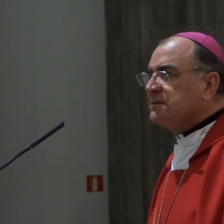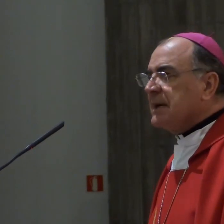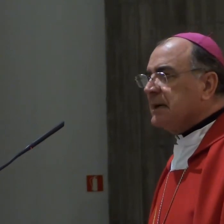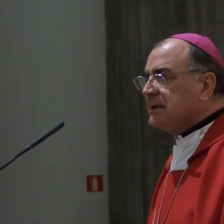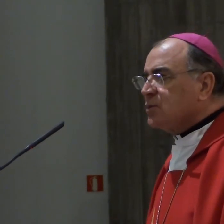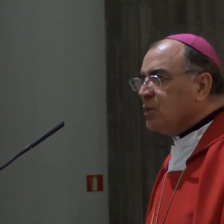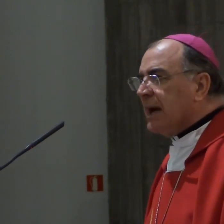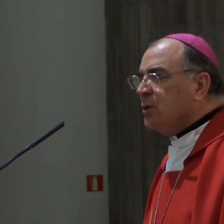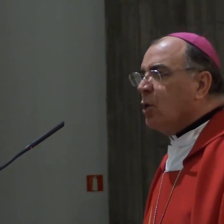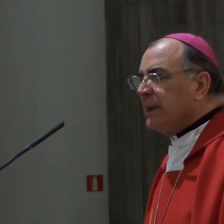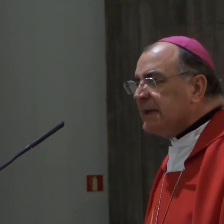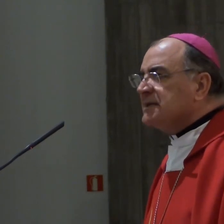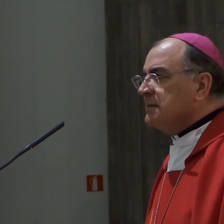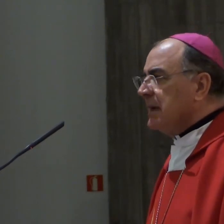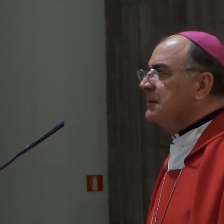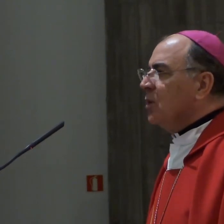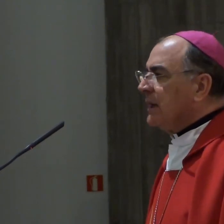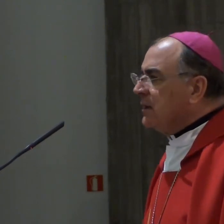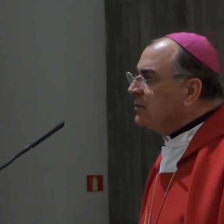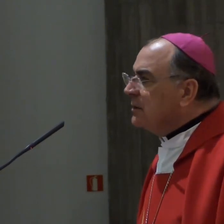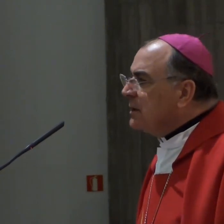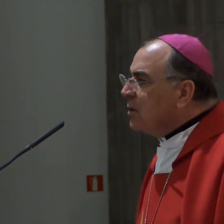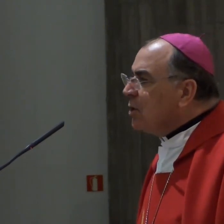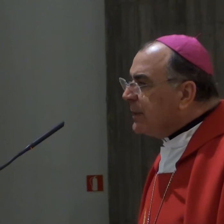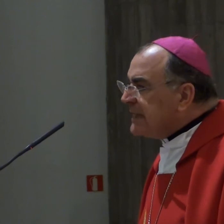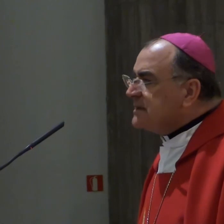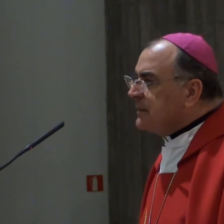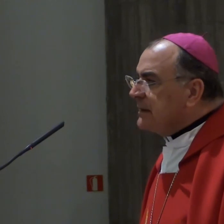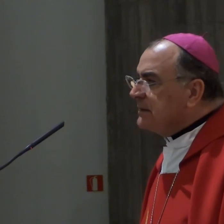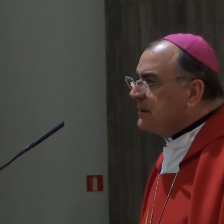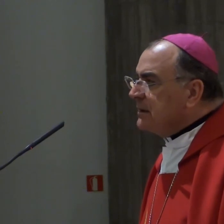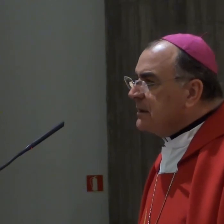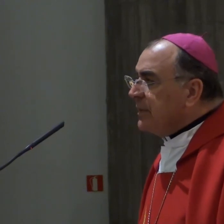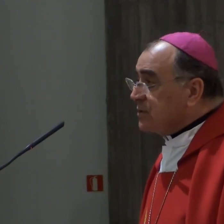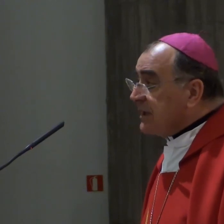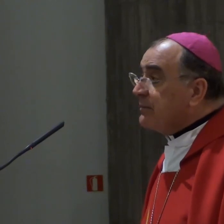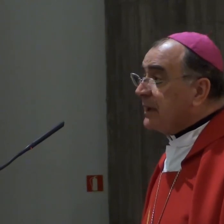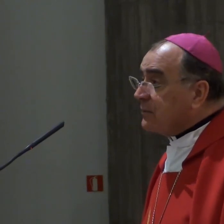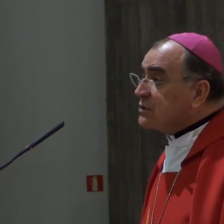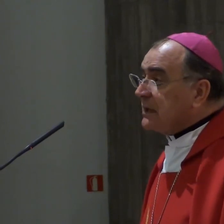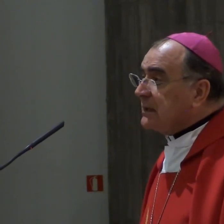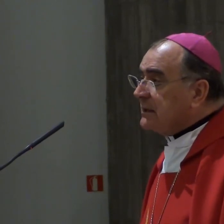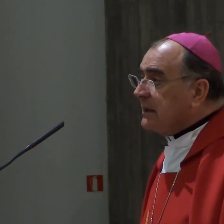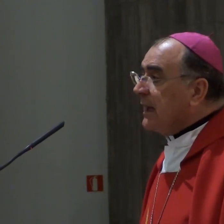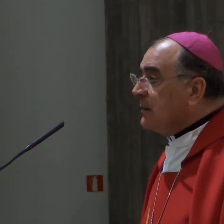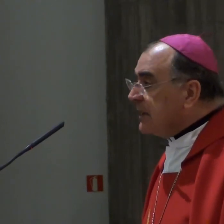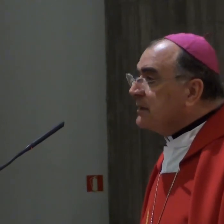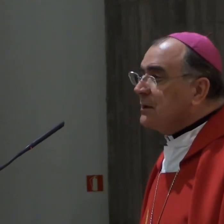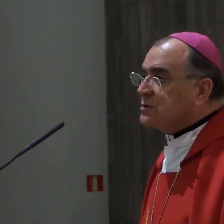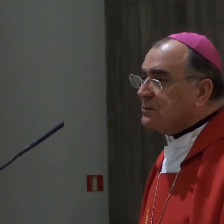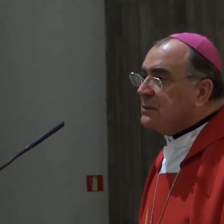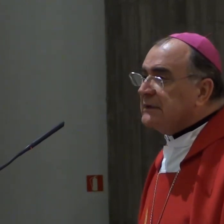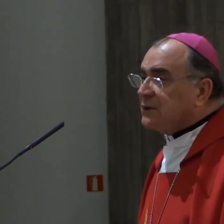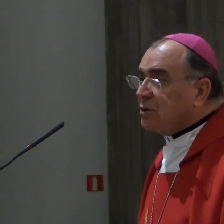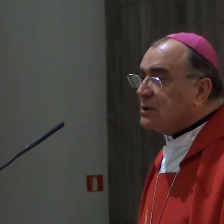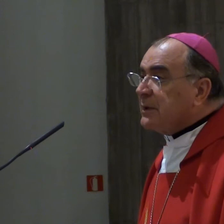en sí misma es una lomísima vocación pero siempre que busque el